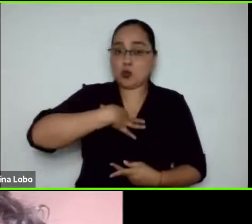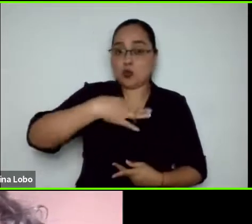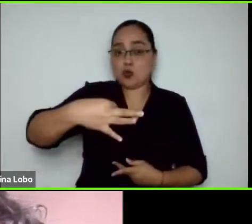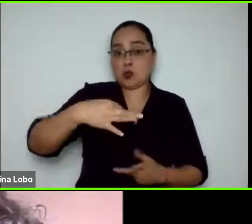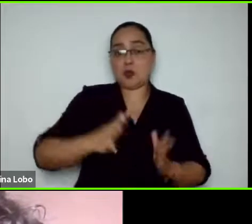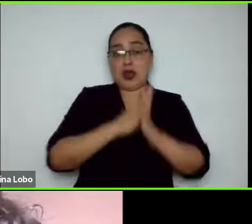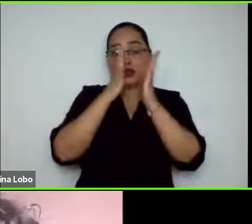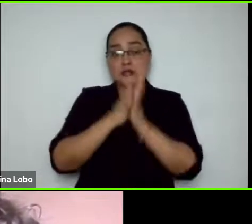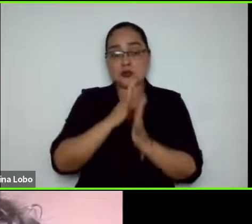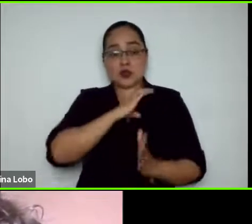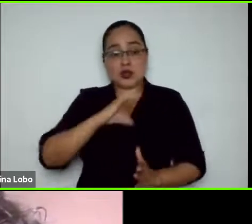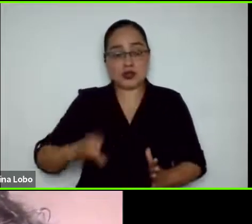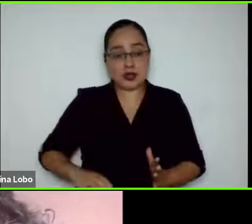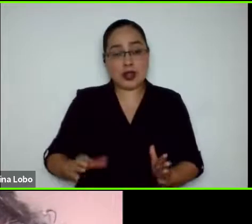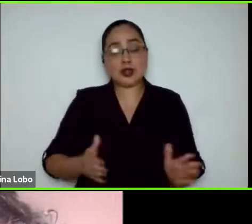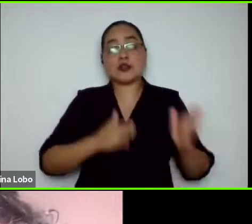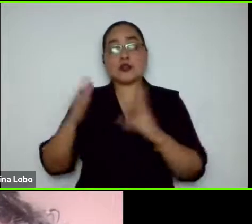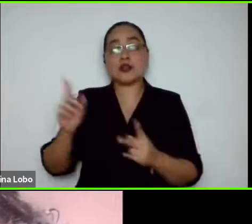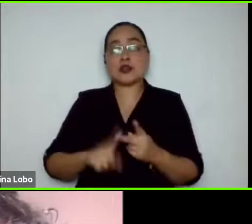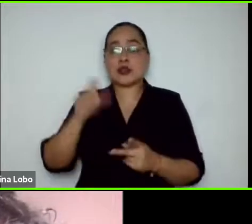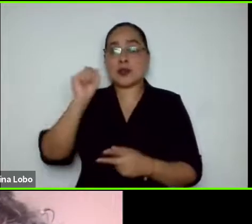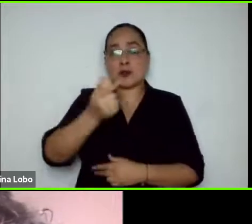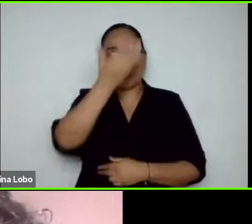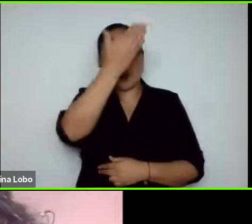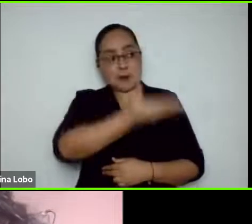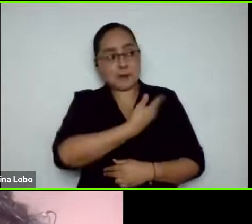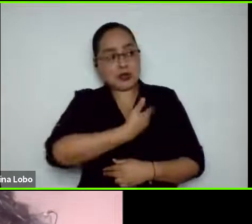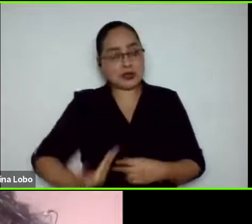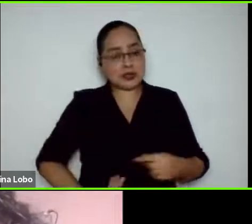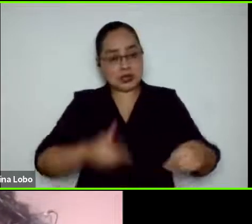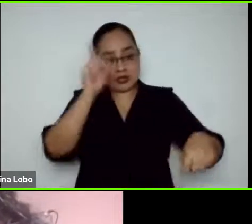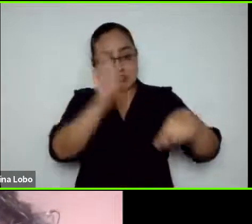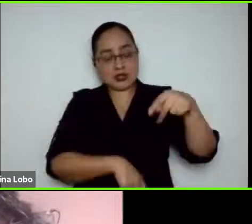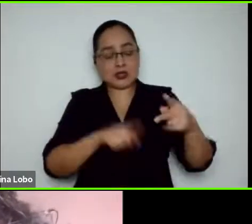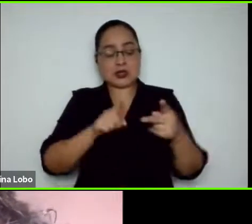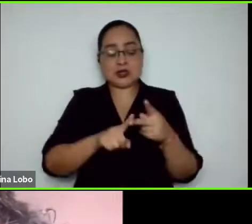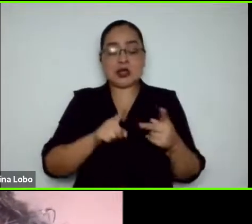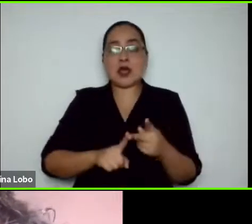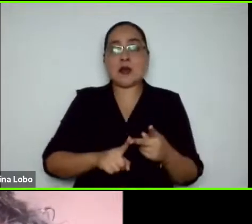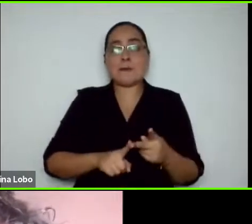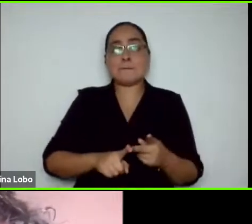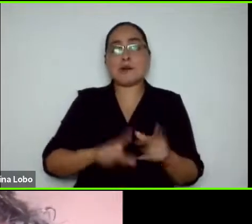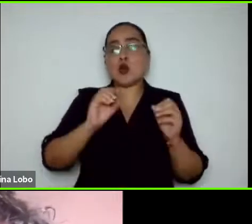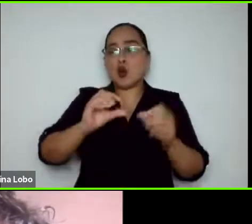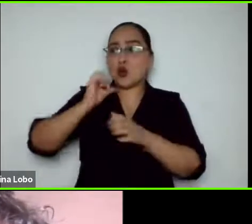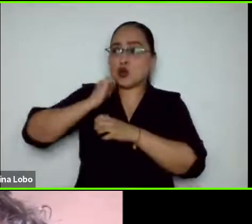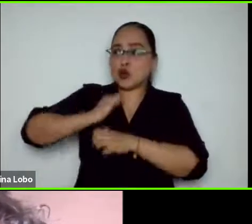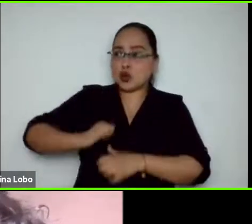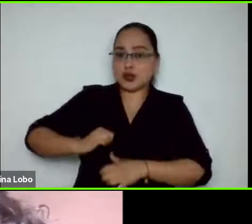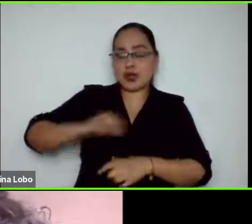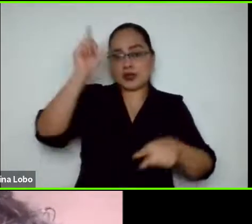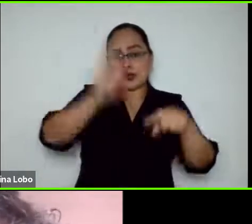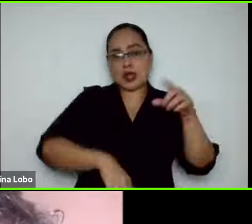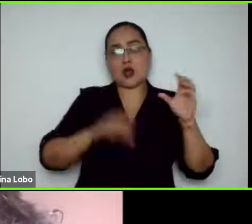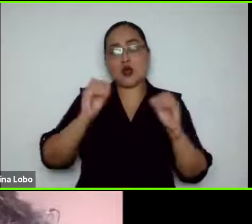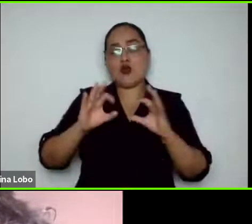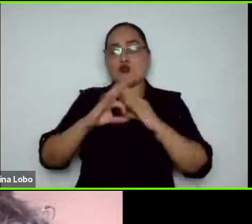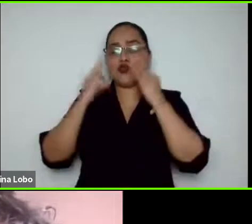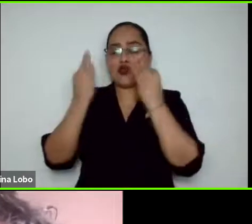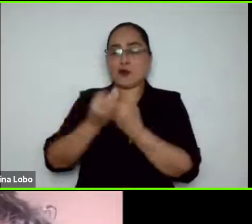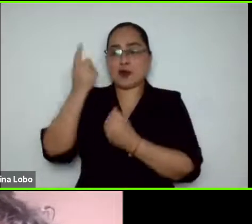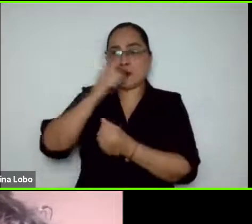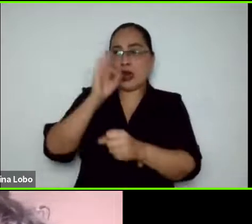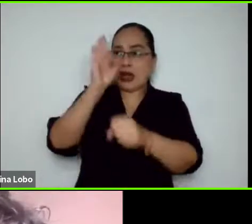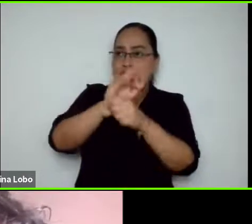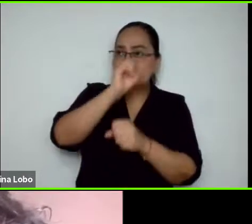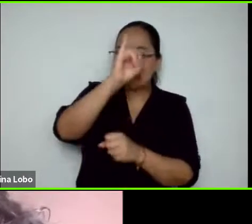hay la revocación de mandato, la participación en mecanismos de participación democrática directa, por ejemplo, el referéndum, el